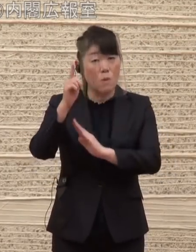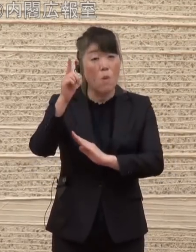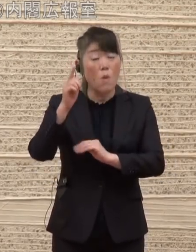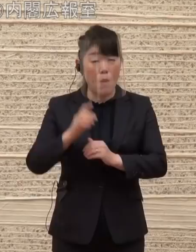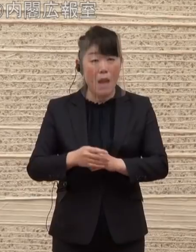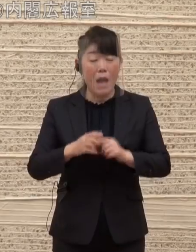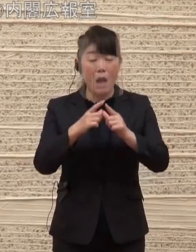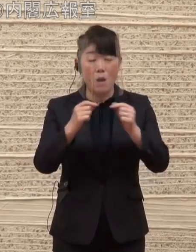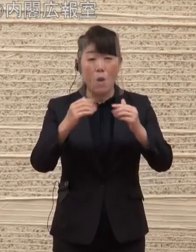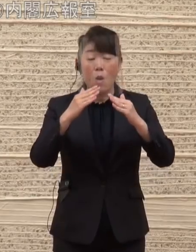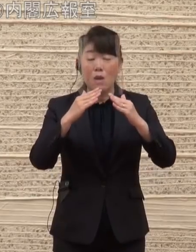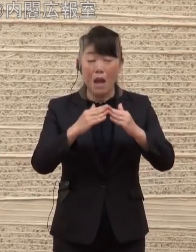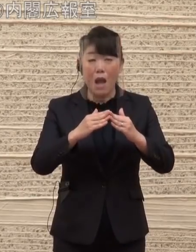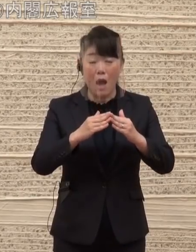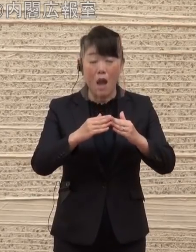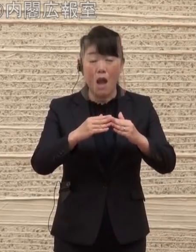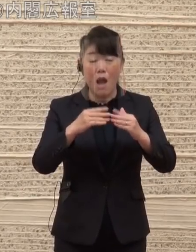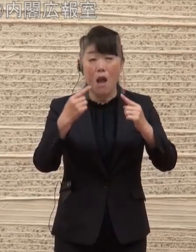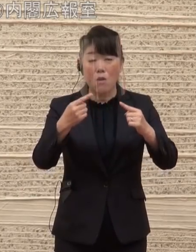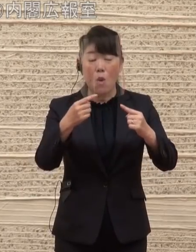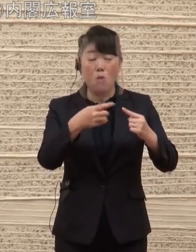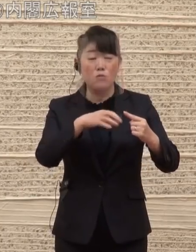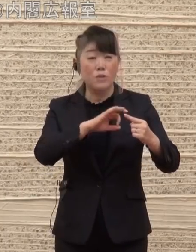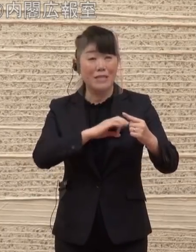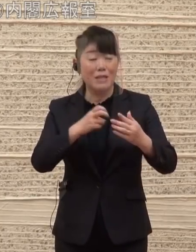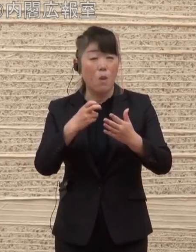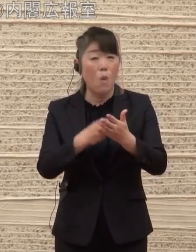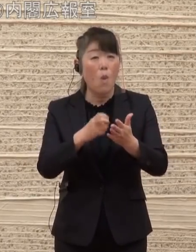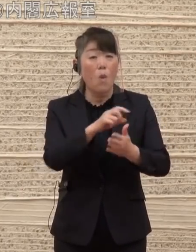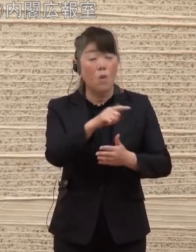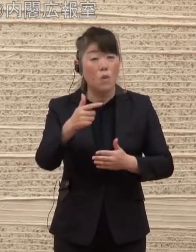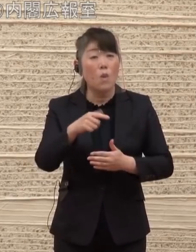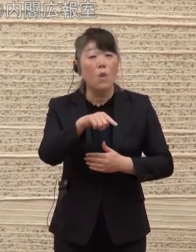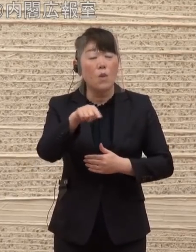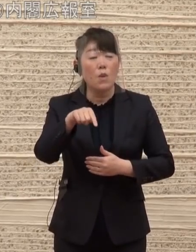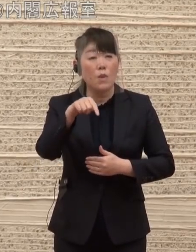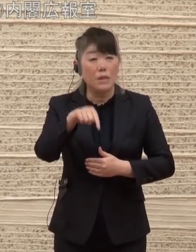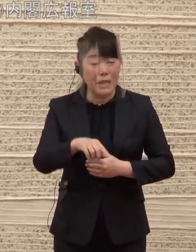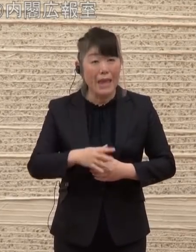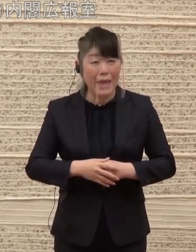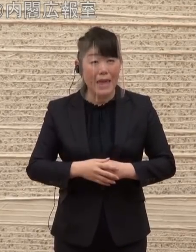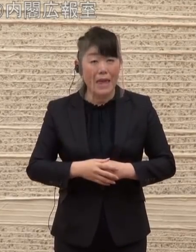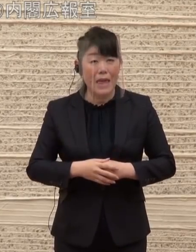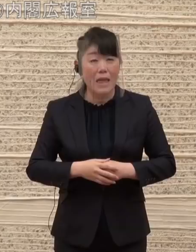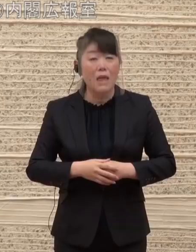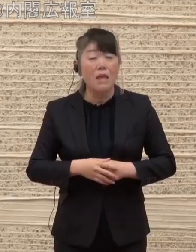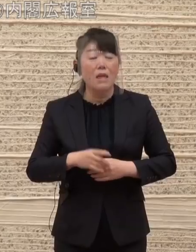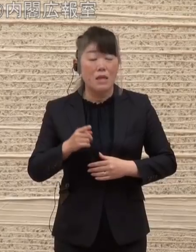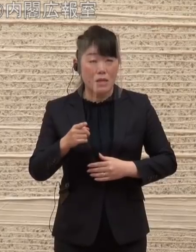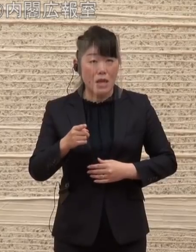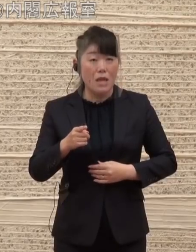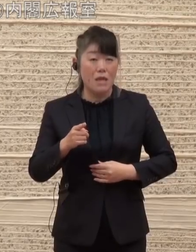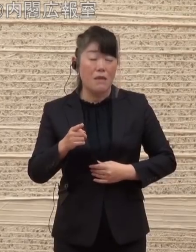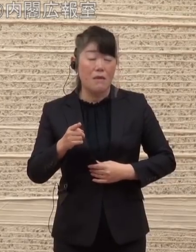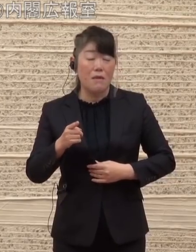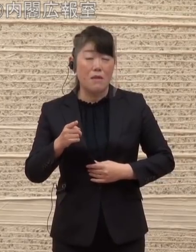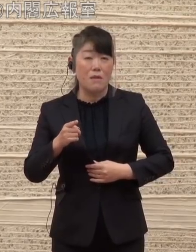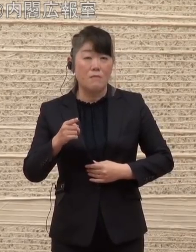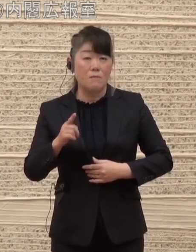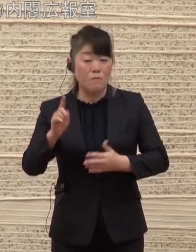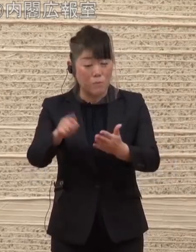員法に基づく懲戒が相当と判断していましたが官邸が懲戒にはしないと結論付けたというような報道もありますが